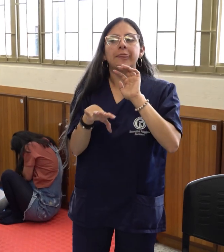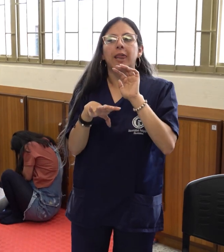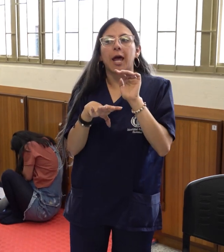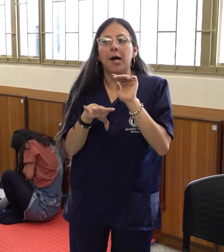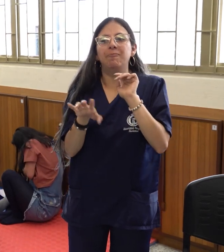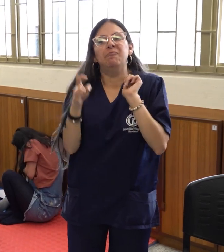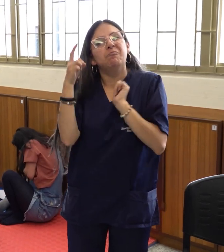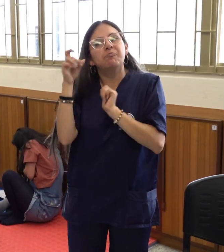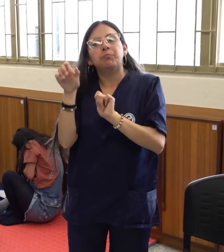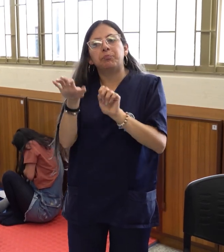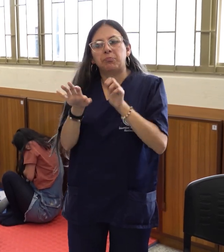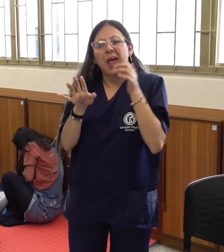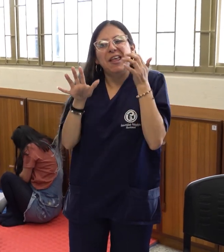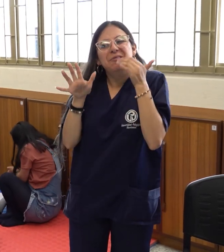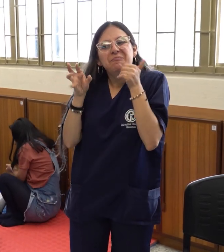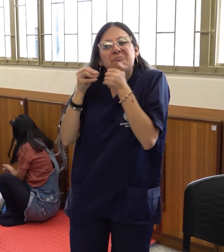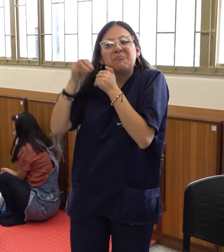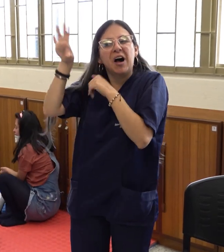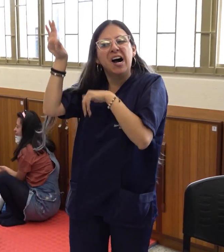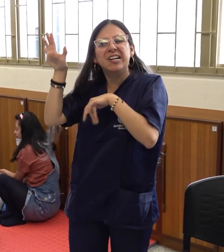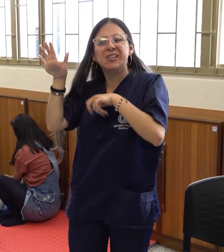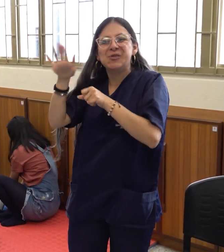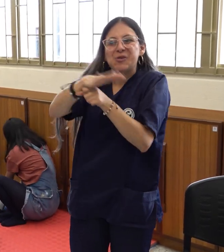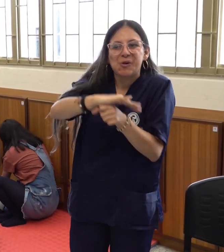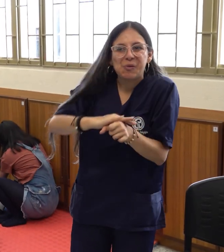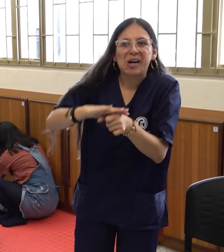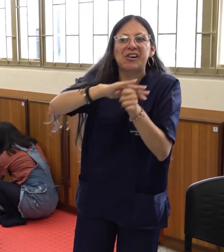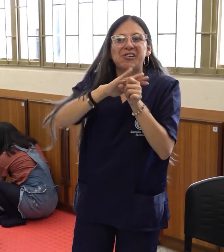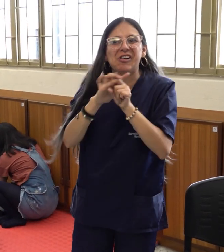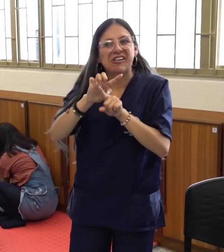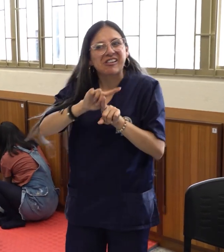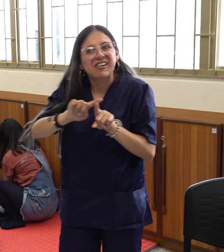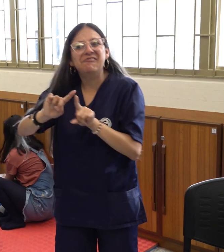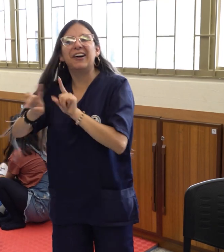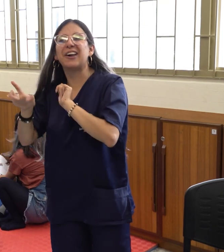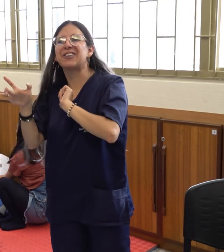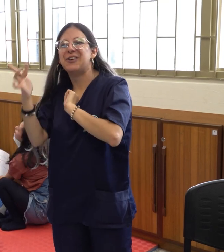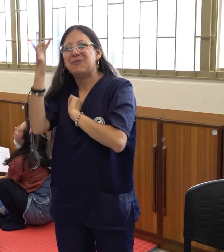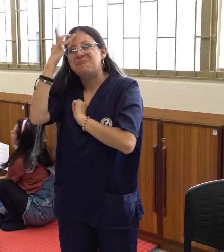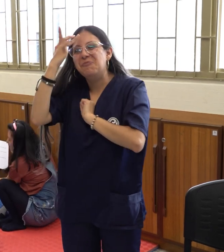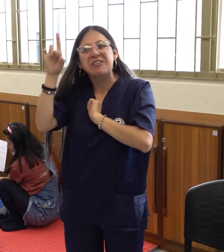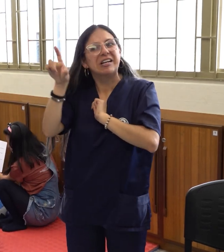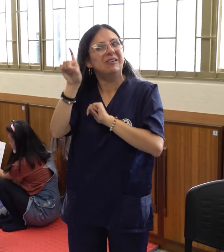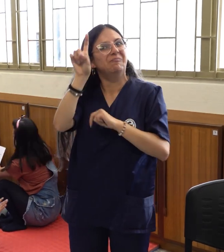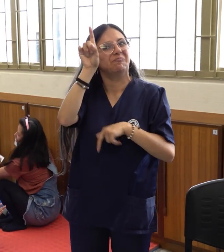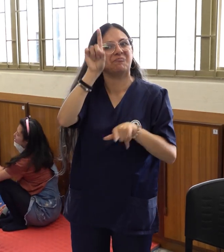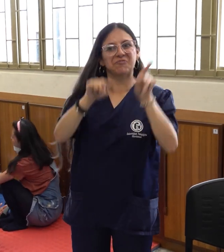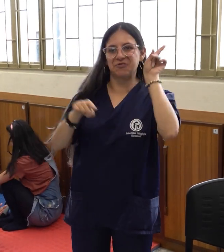formas de pensar, de ser, estar, comunicar y relacionarse con el mundo,